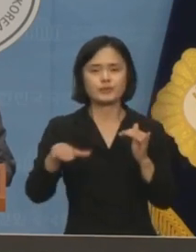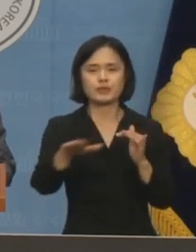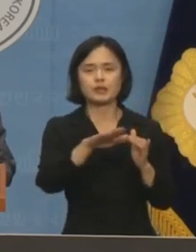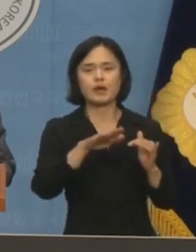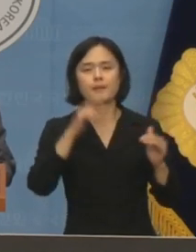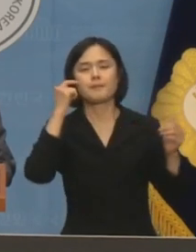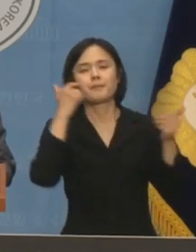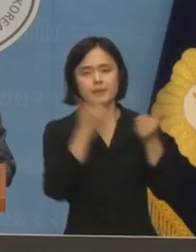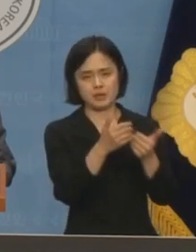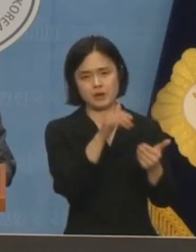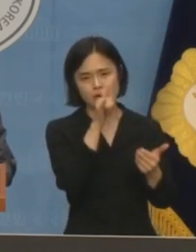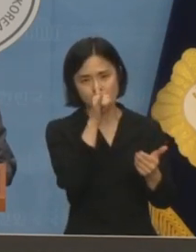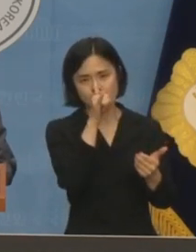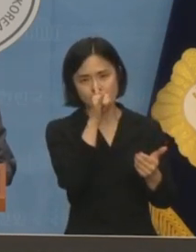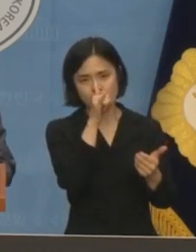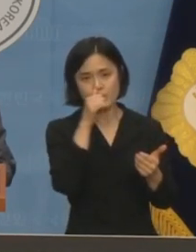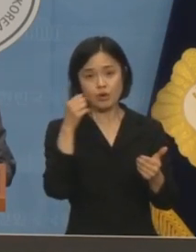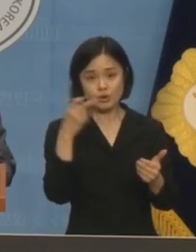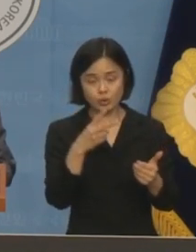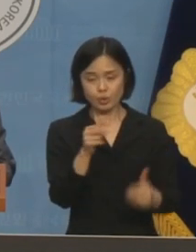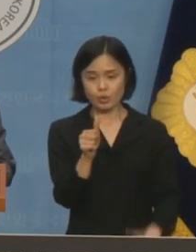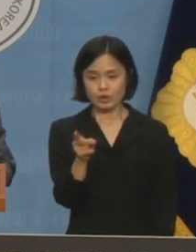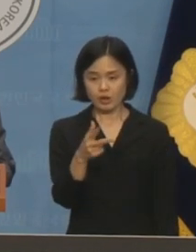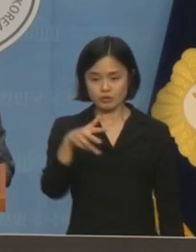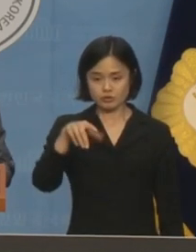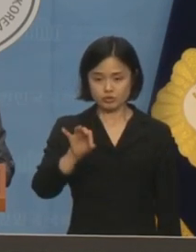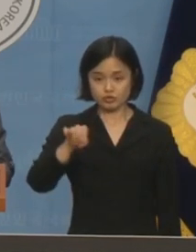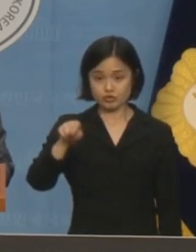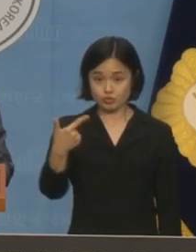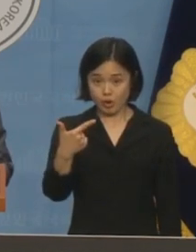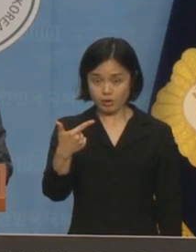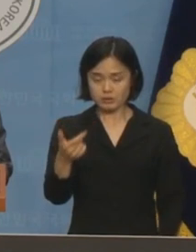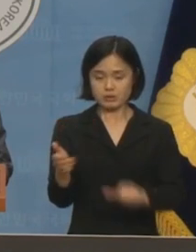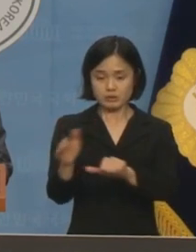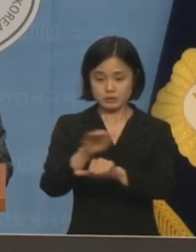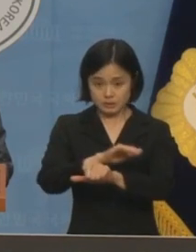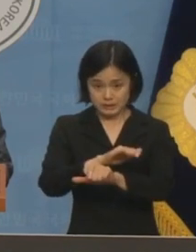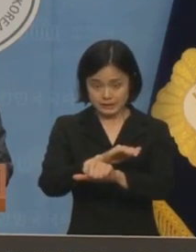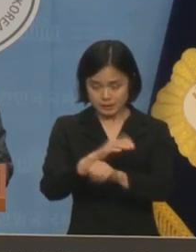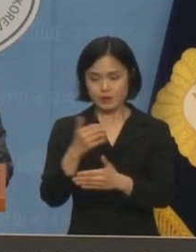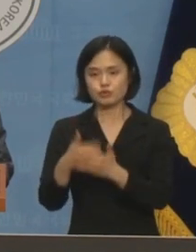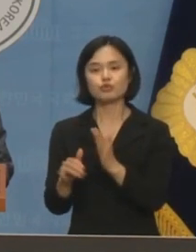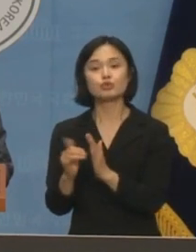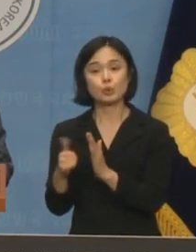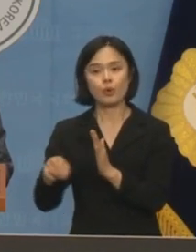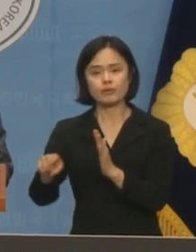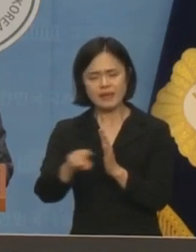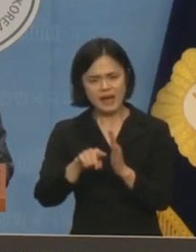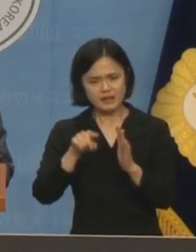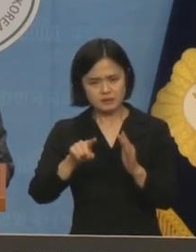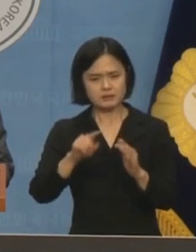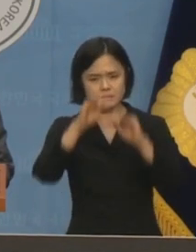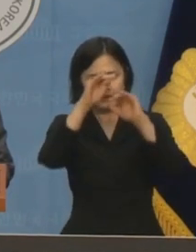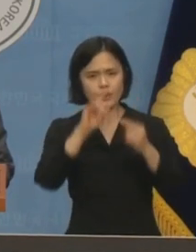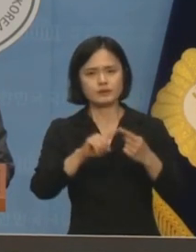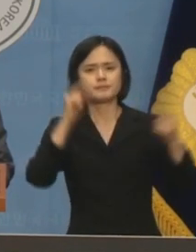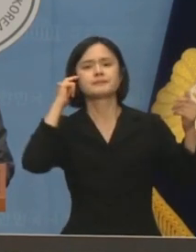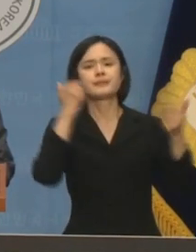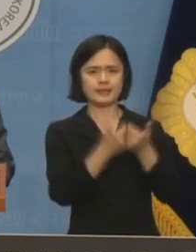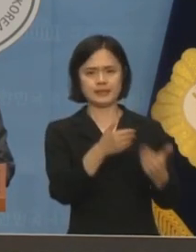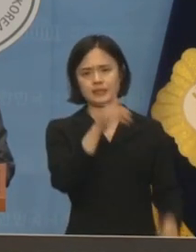사실을 알고 경악하고 분노하고 있습니다. 여기에 대한 수기총 비롯한 많은